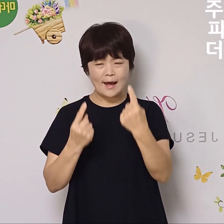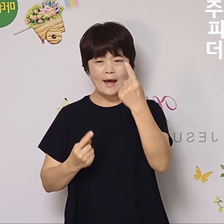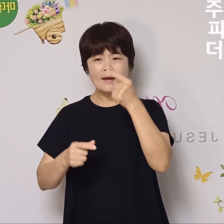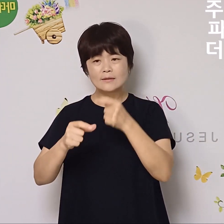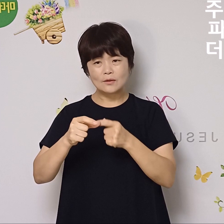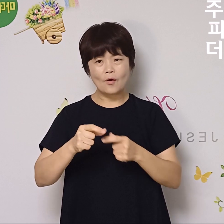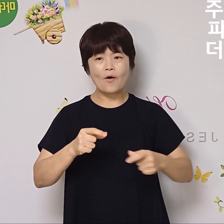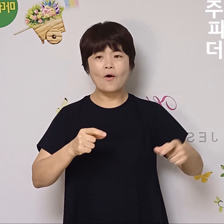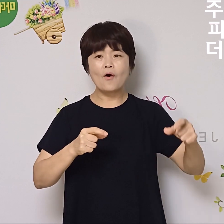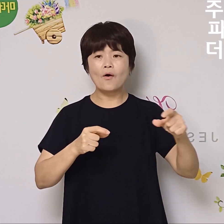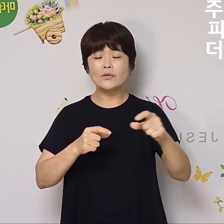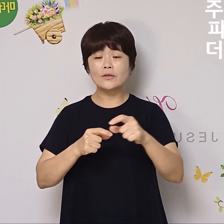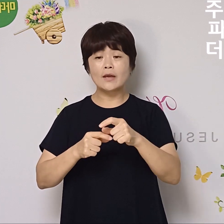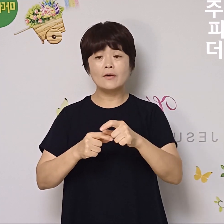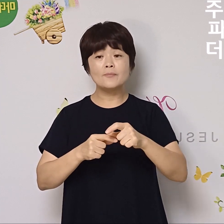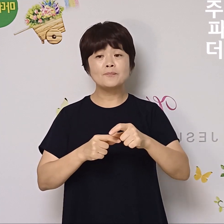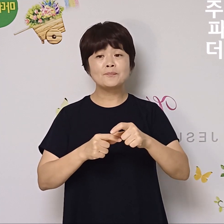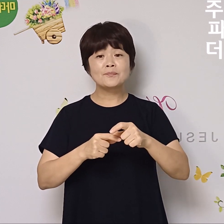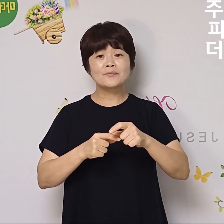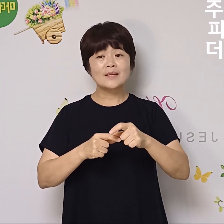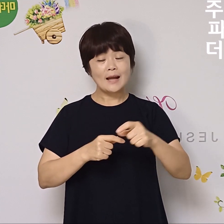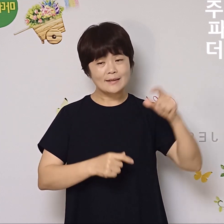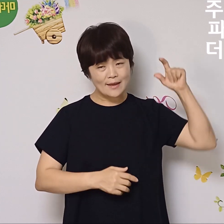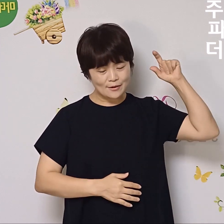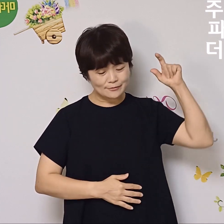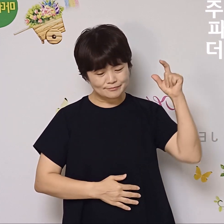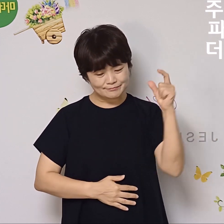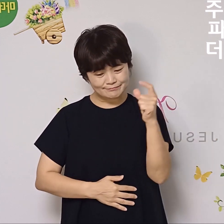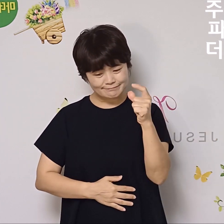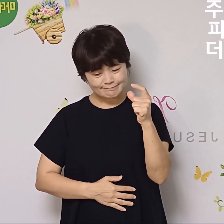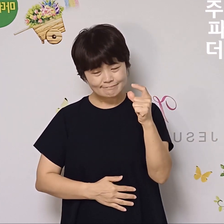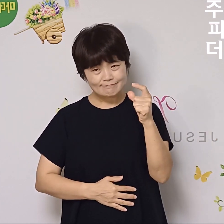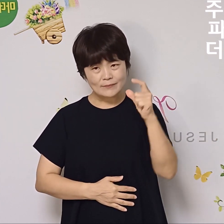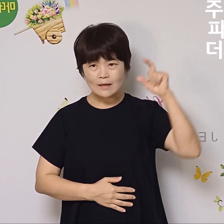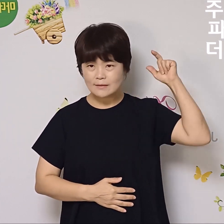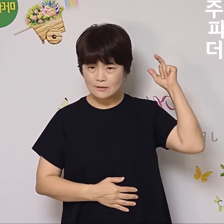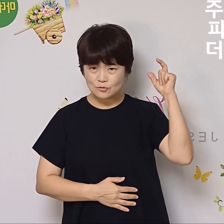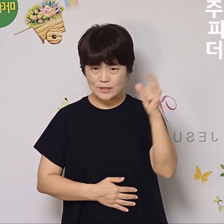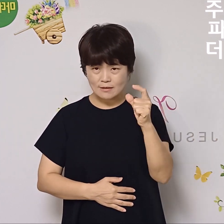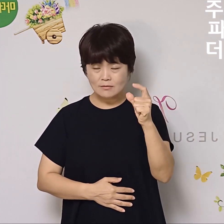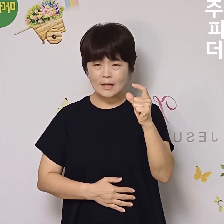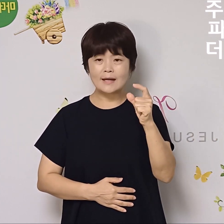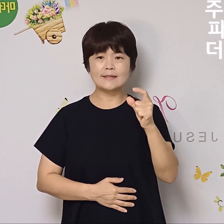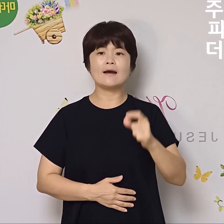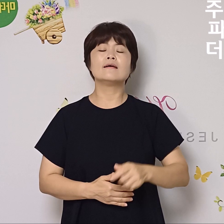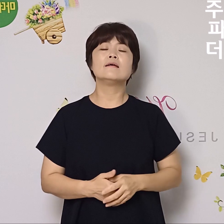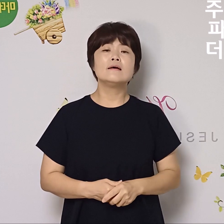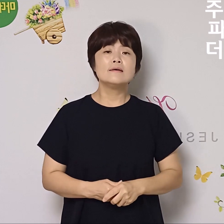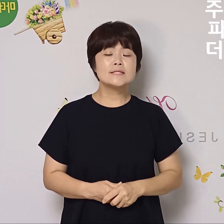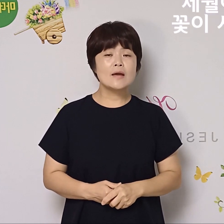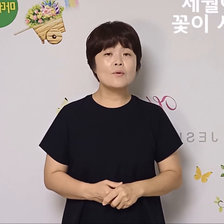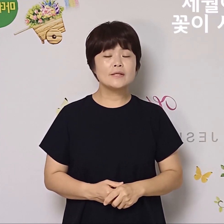파도보다 더 어떻게 해요? 강해요. 이렇게 뒤에서 강하다. 세월이